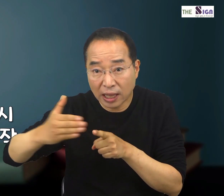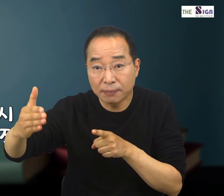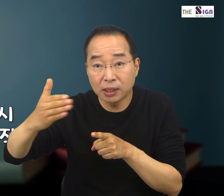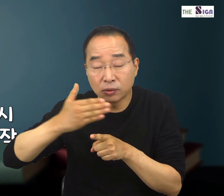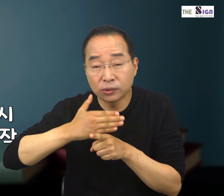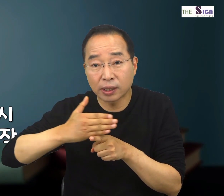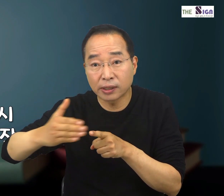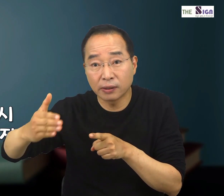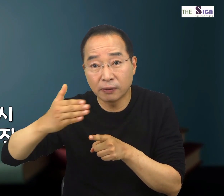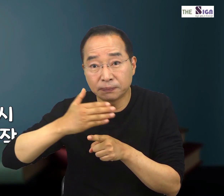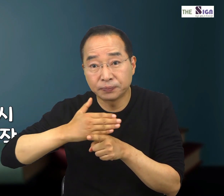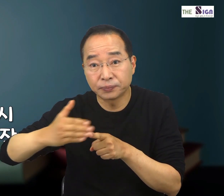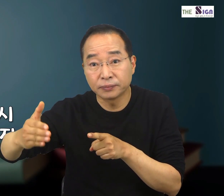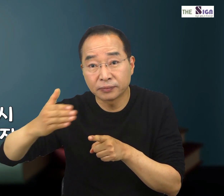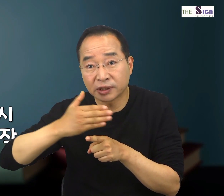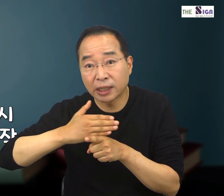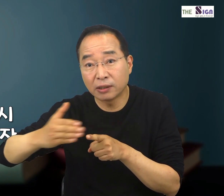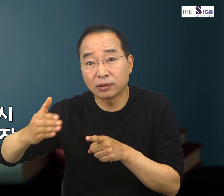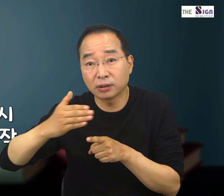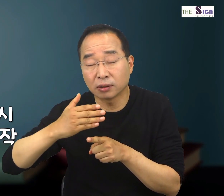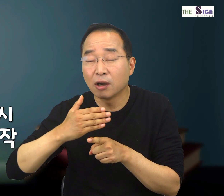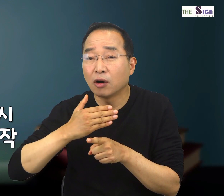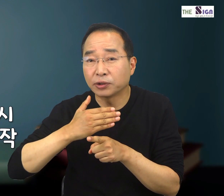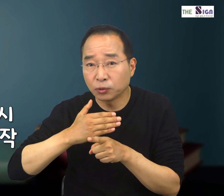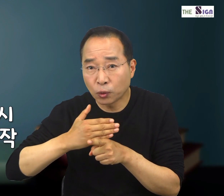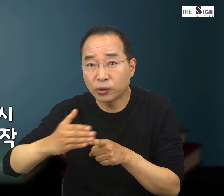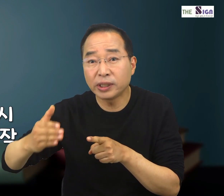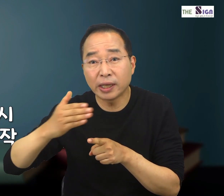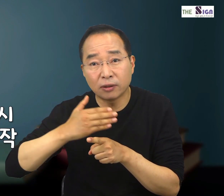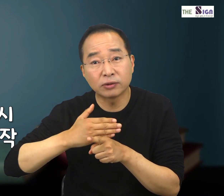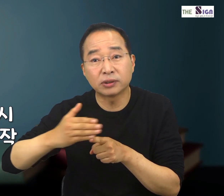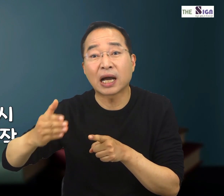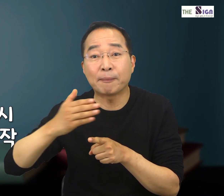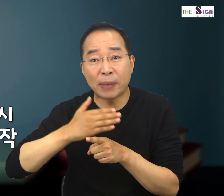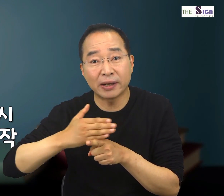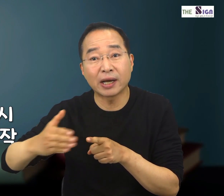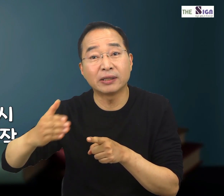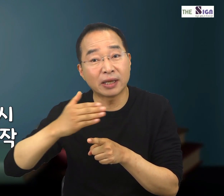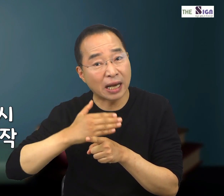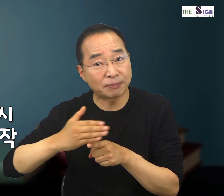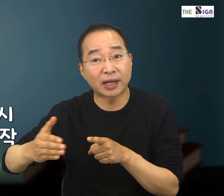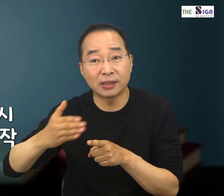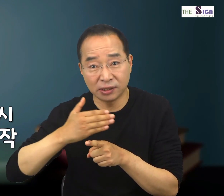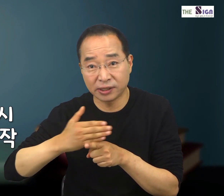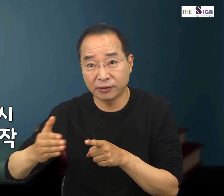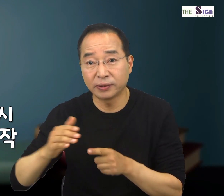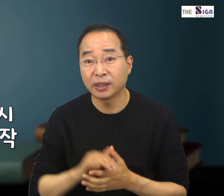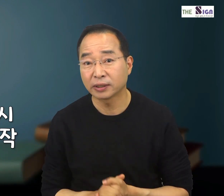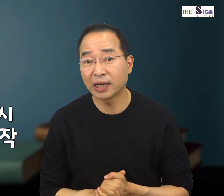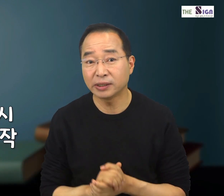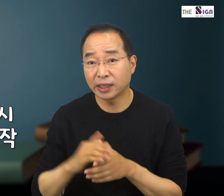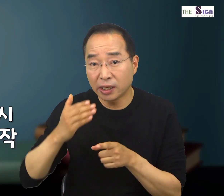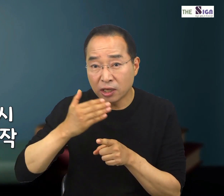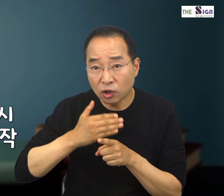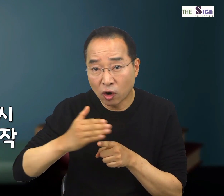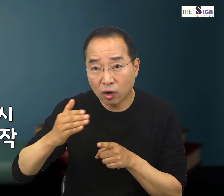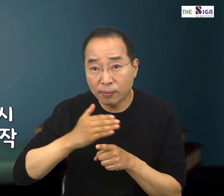내미는 동작이에요. 자, 이거는 어떤 돈이나 이런 것들을 갚아 나간다, 갚다라는 뜻이에요. 단 이게 여러 번